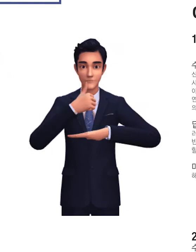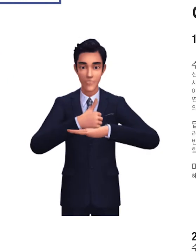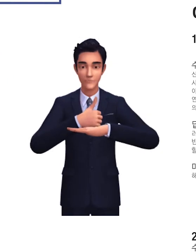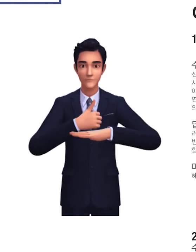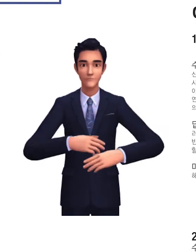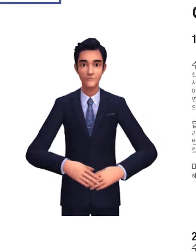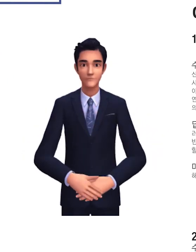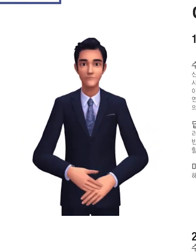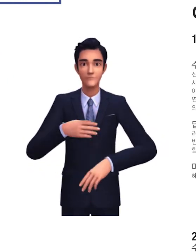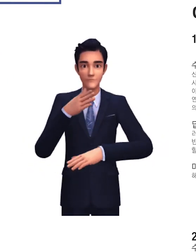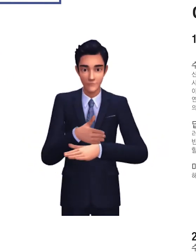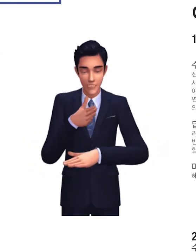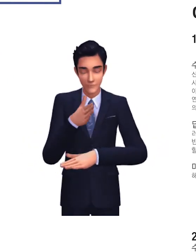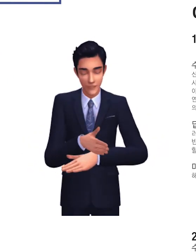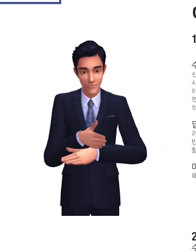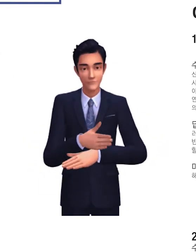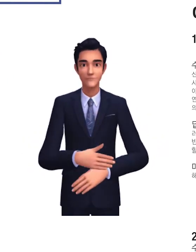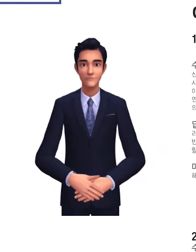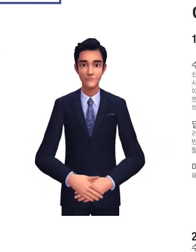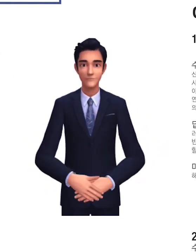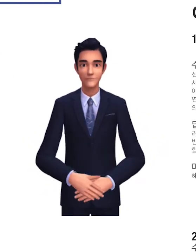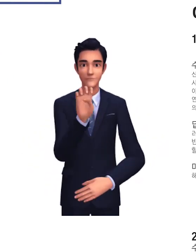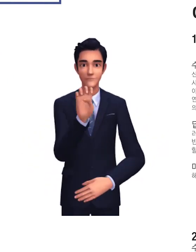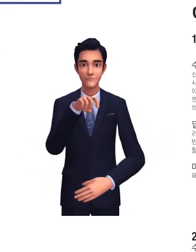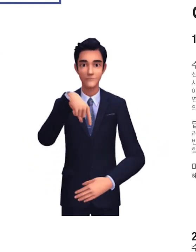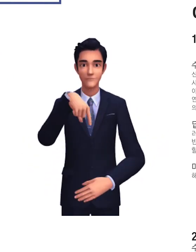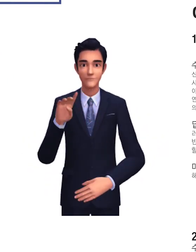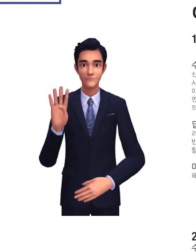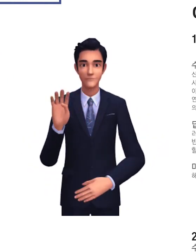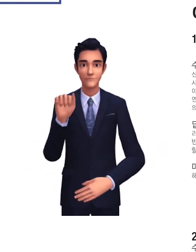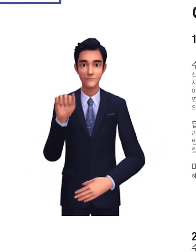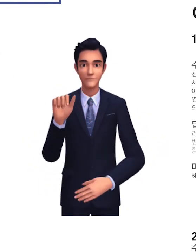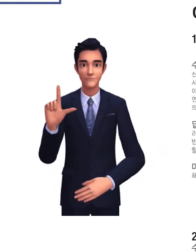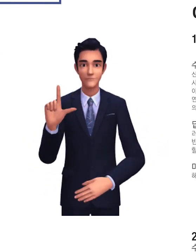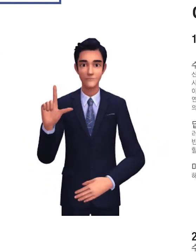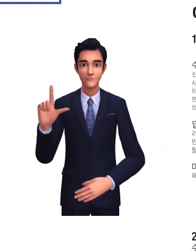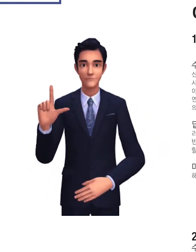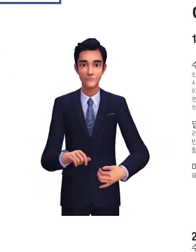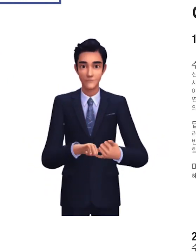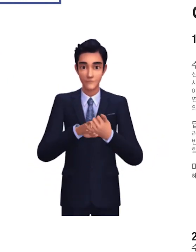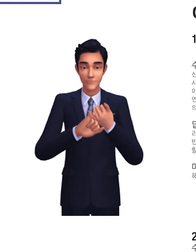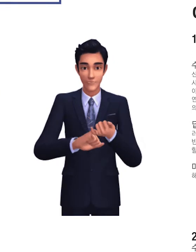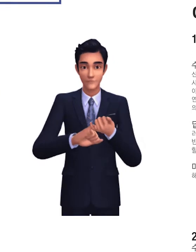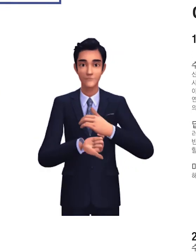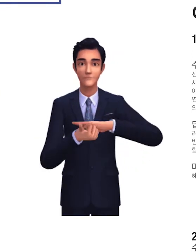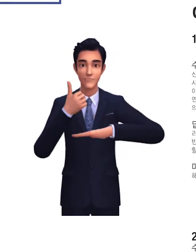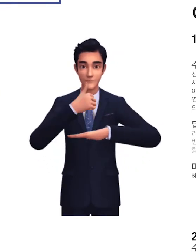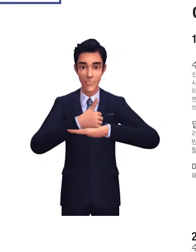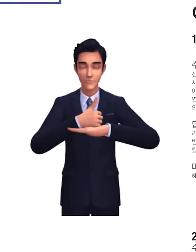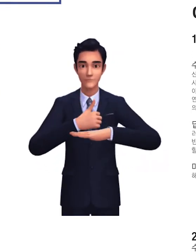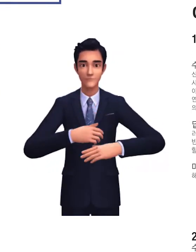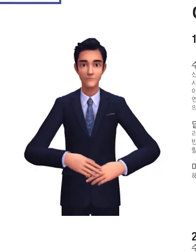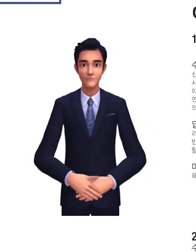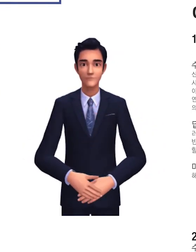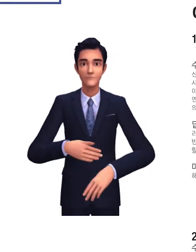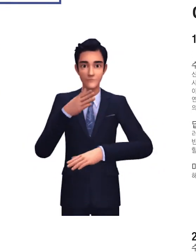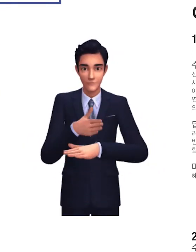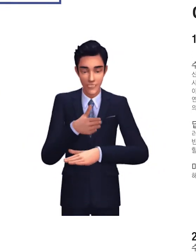수어 동작을 연결한 데이터를 인공지능을 이용해 학습시킵니다. 번역을 정교화하기 위해서